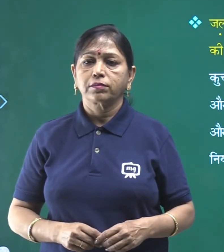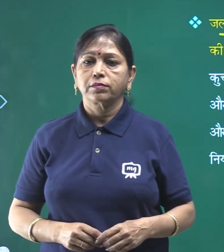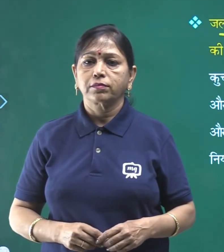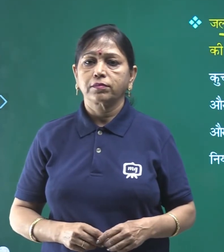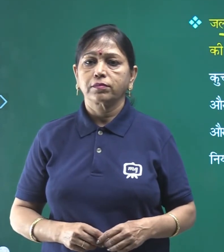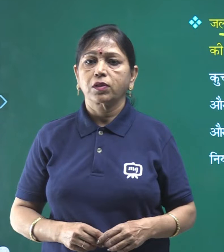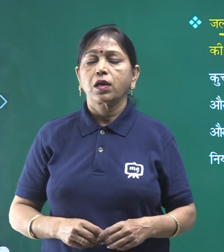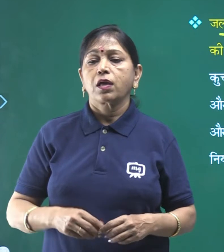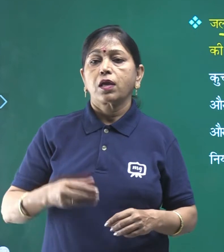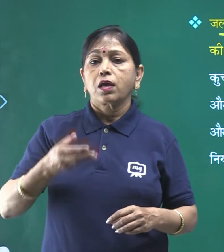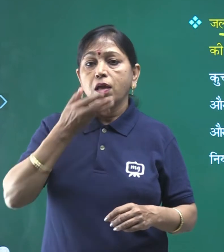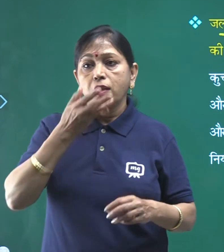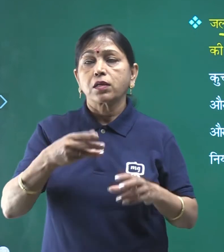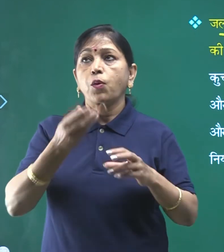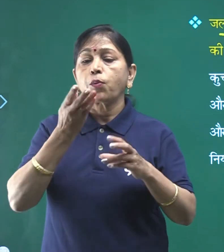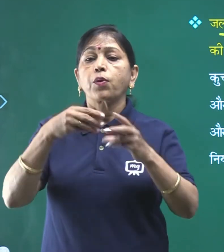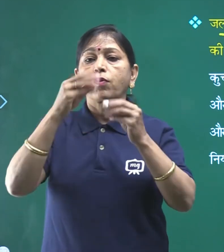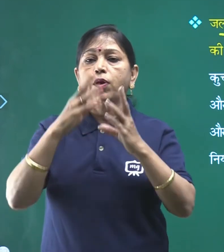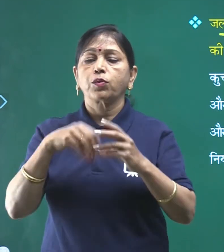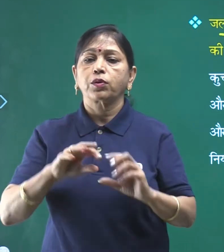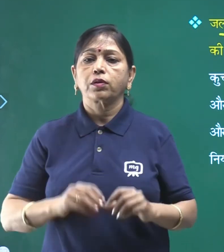कि जलवायु के अ